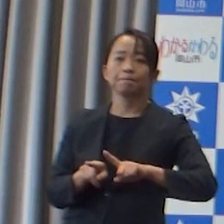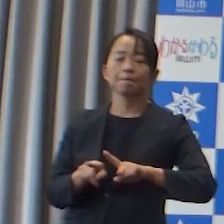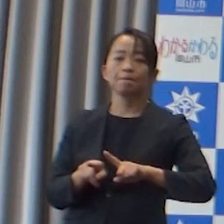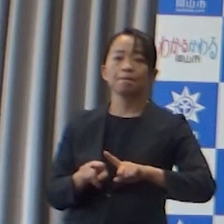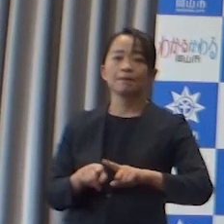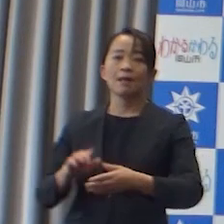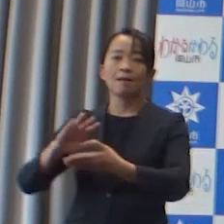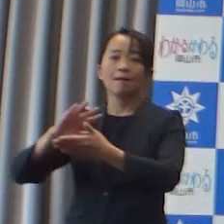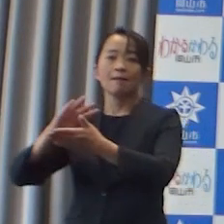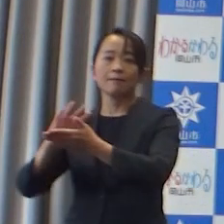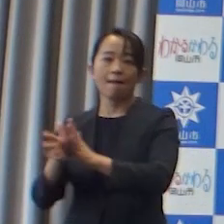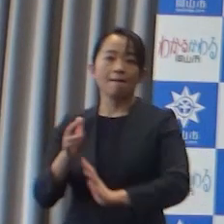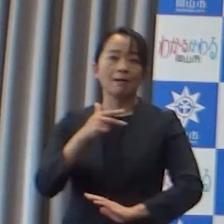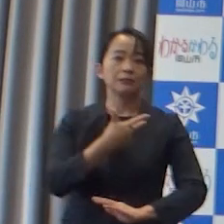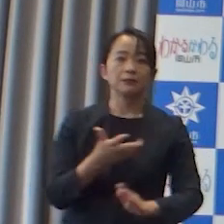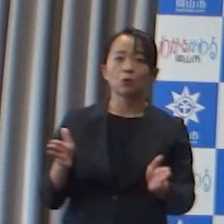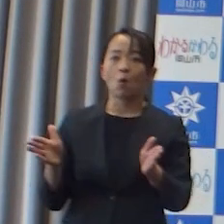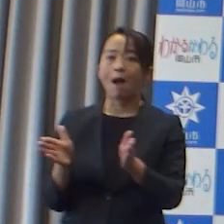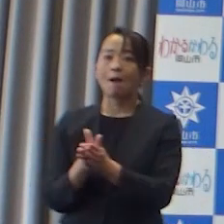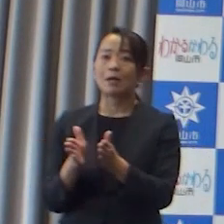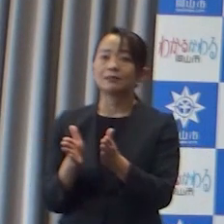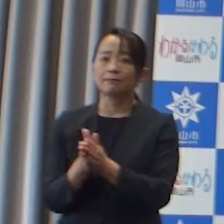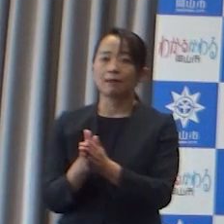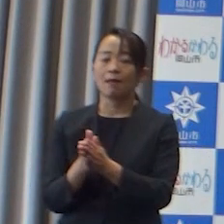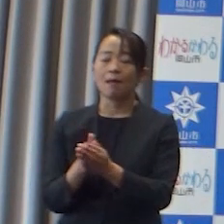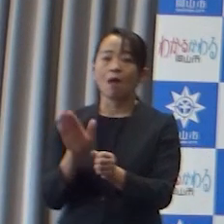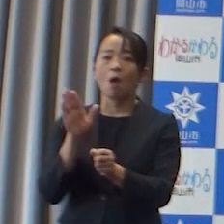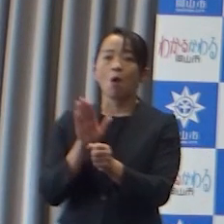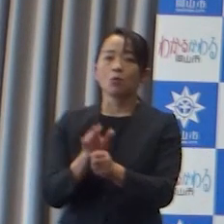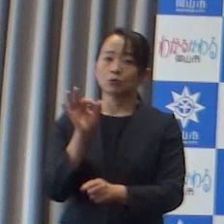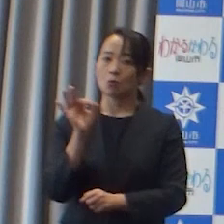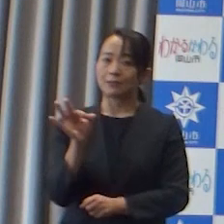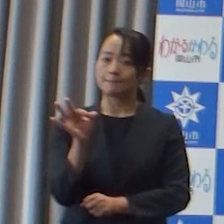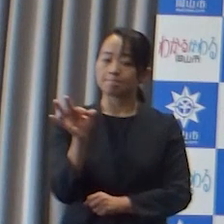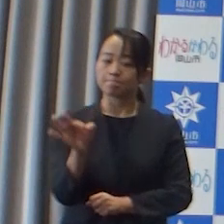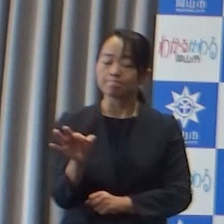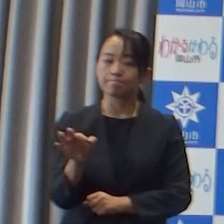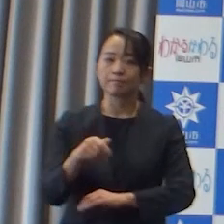まあ、県と合わせてしていくということで、